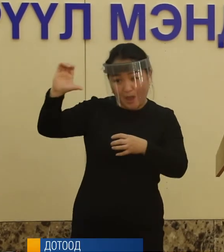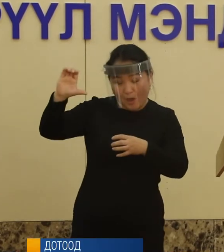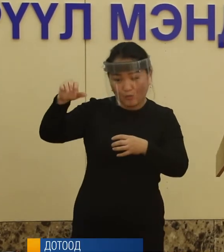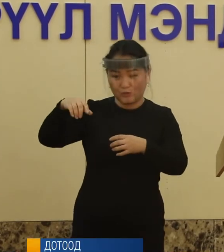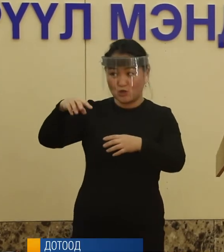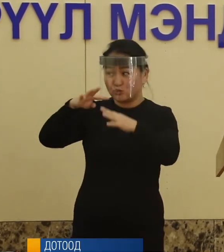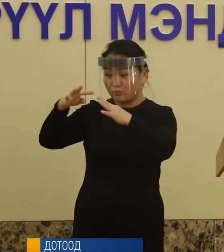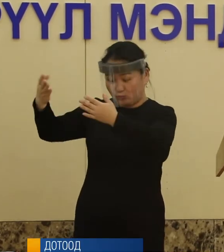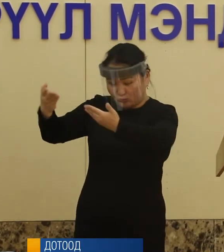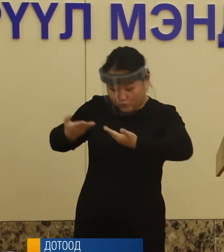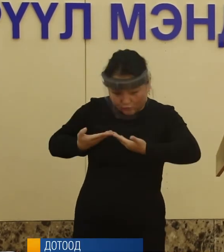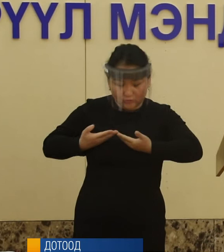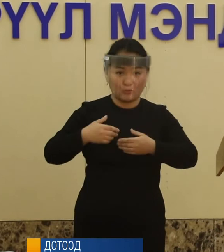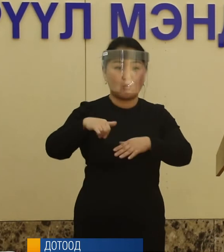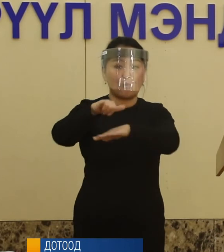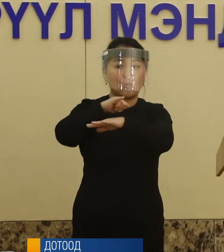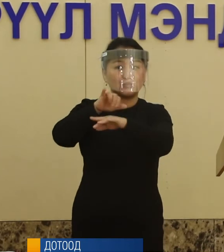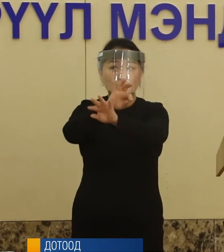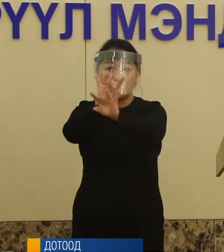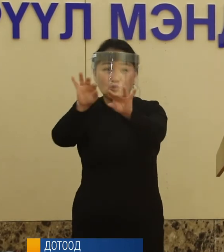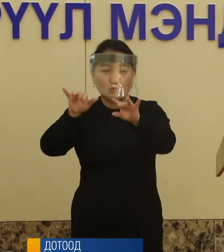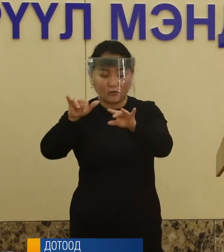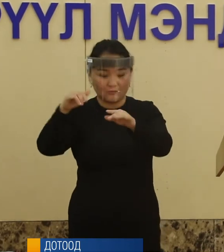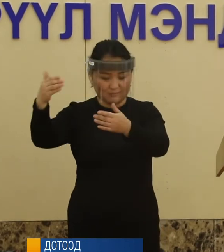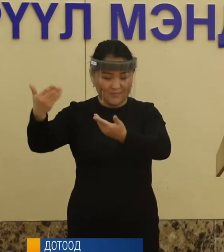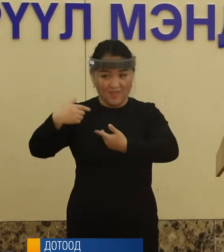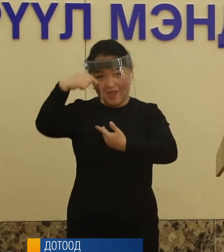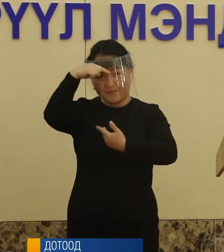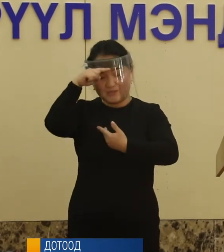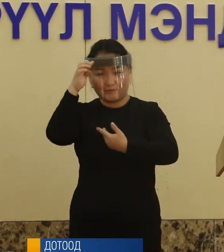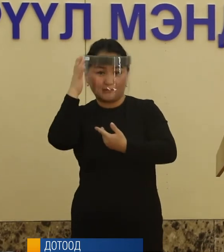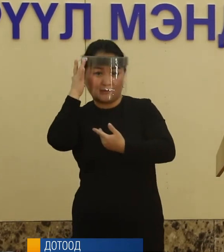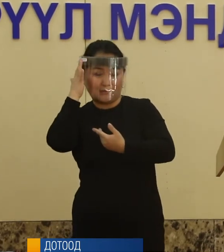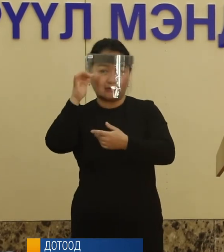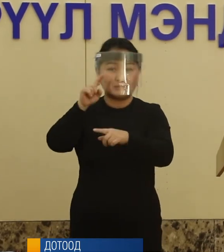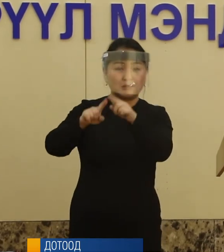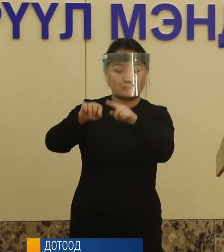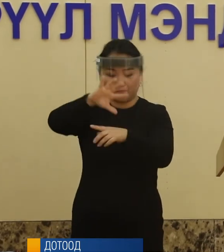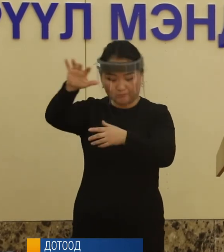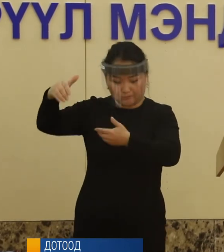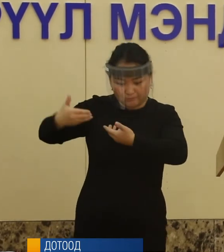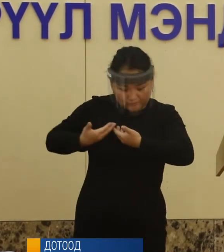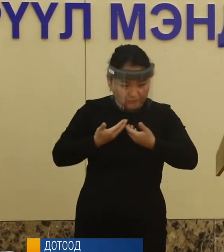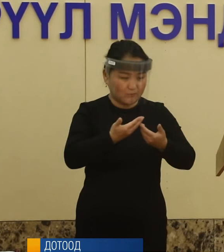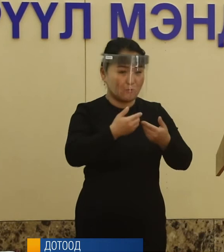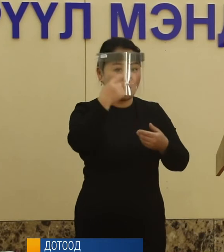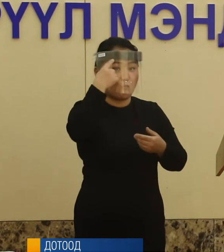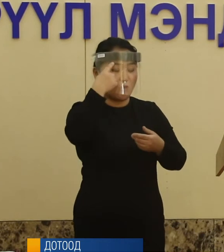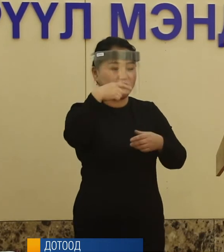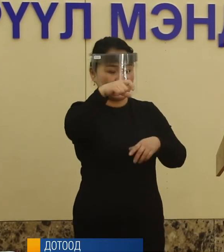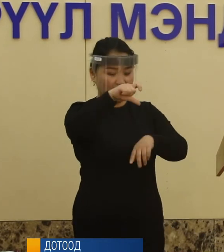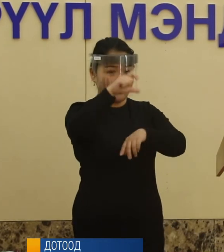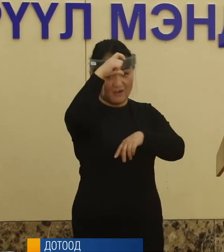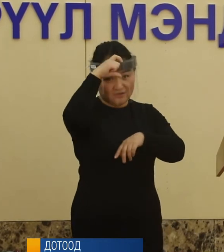удирдамж мөн бас бусад улс орнуудын одоо эмчлэгийн оншилгааны заавралд үндэслээд Монголын эрдэмтэн эмч